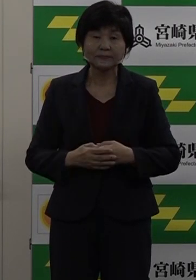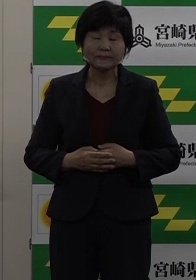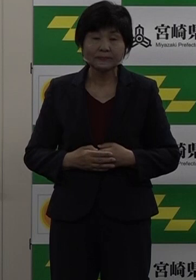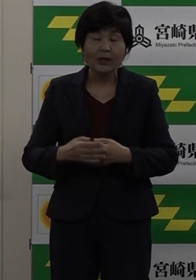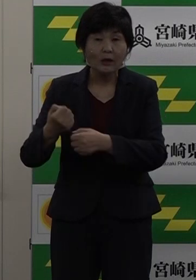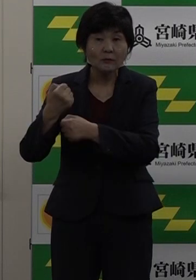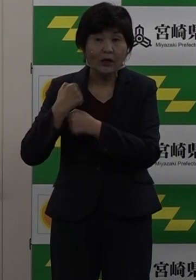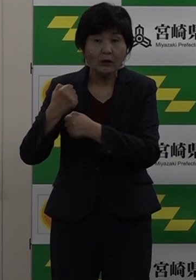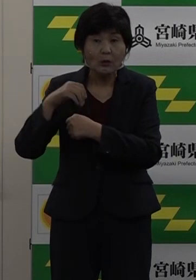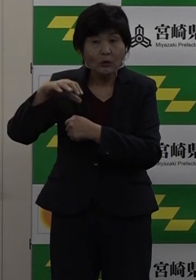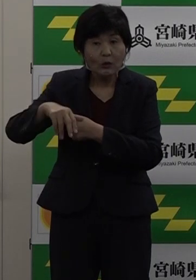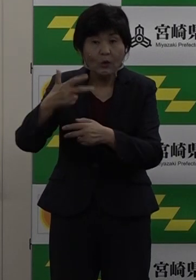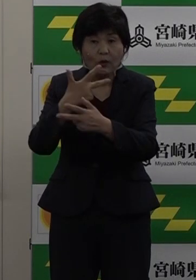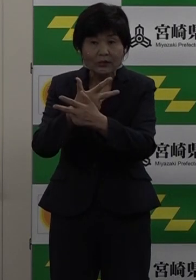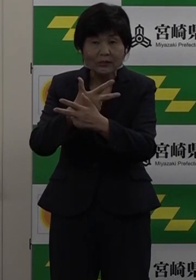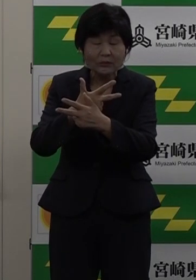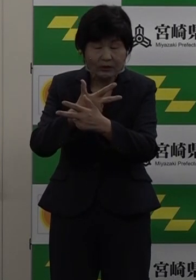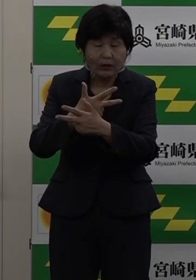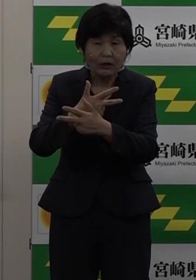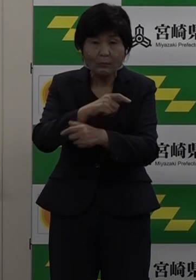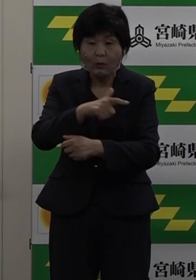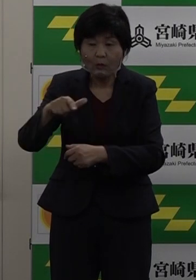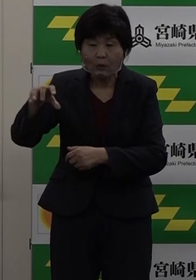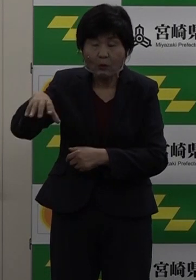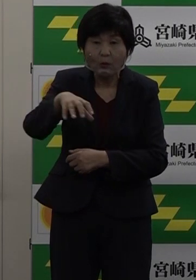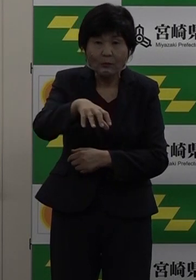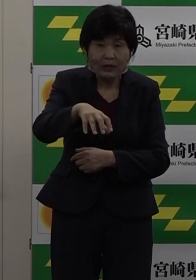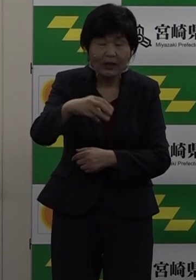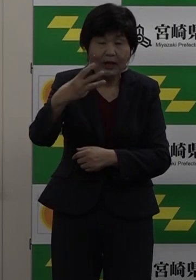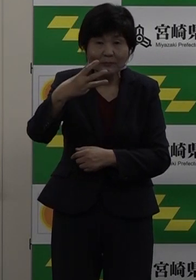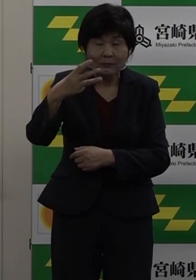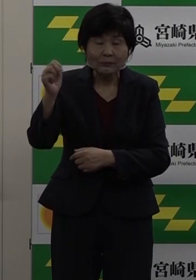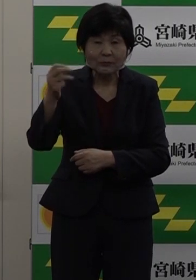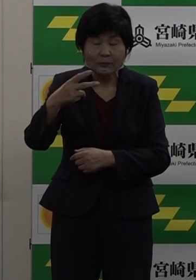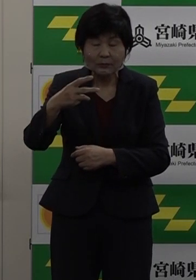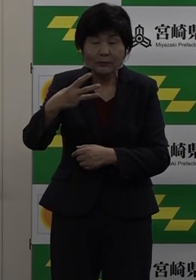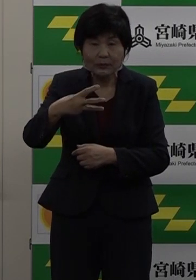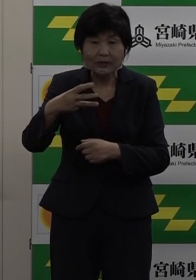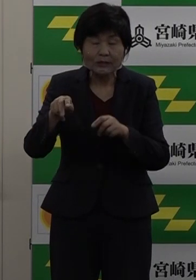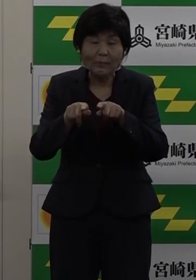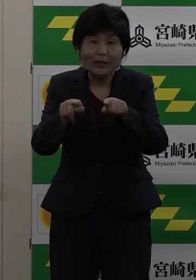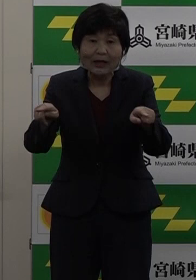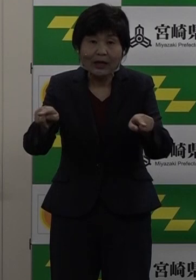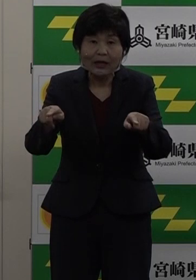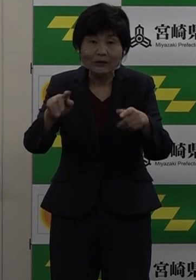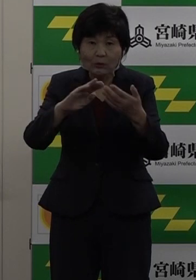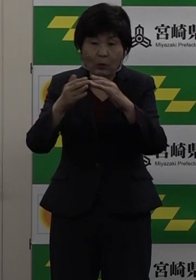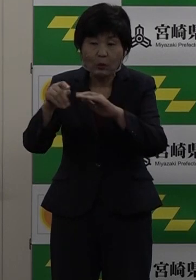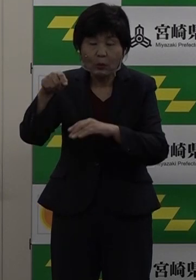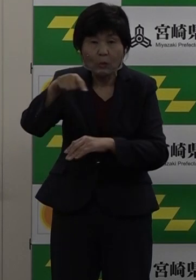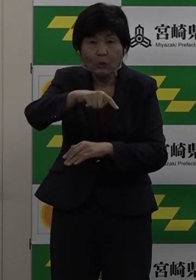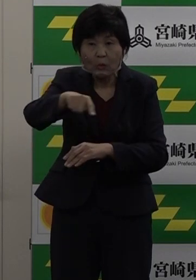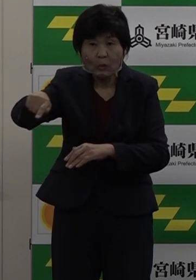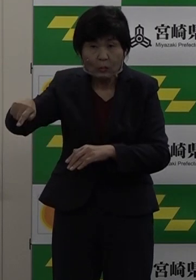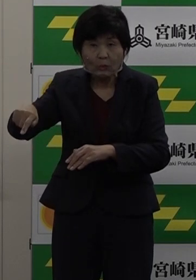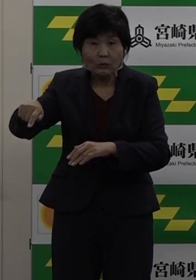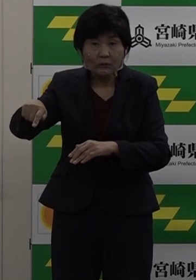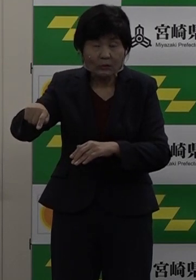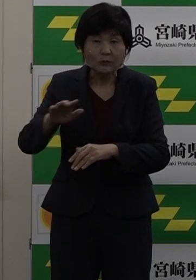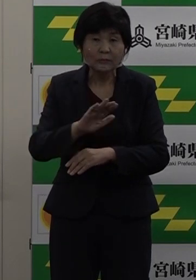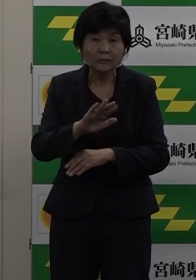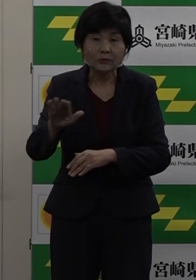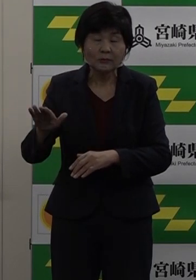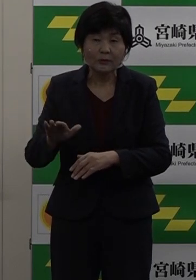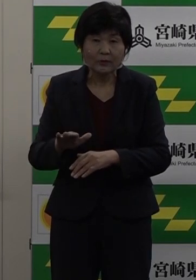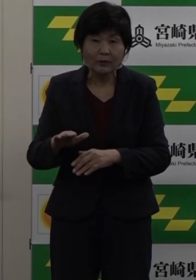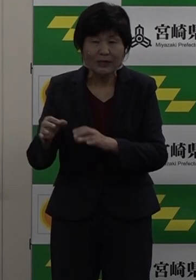都城北諸方県域、都城市と三股町におきましては、この地域の皆様には大変またご不